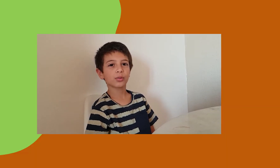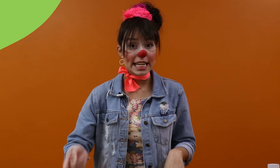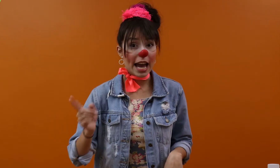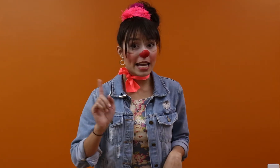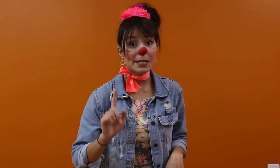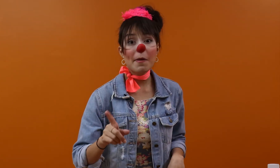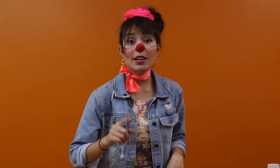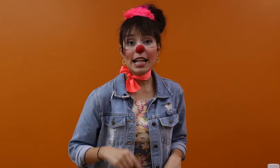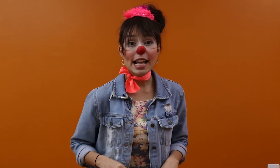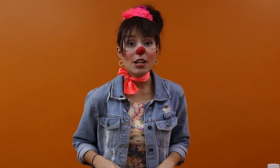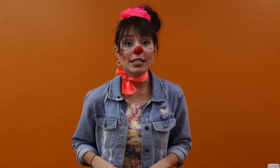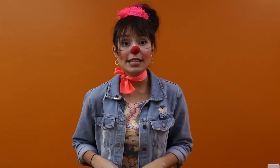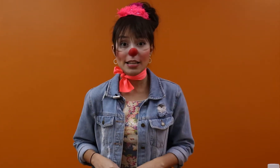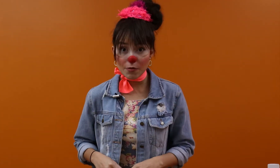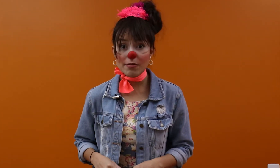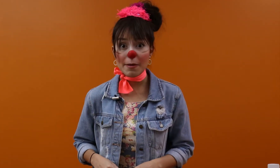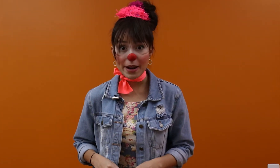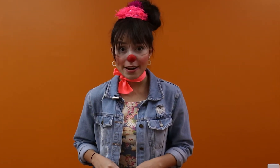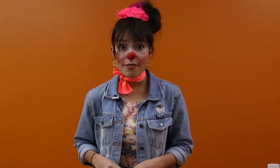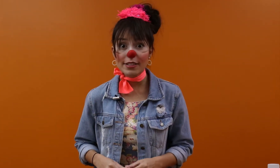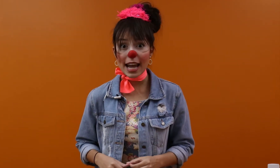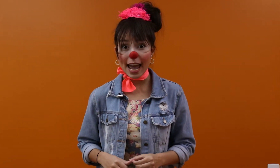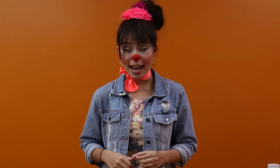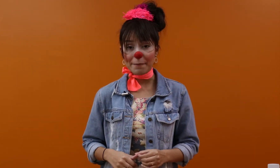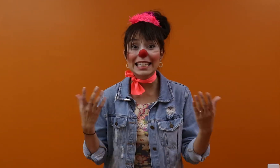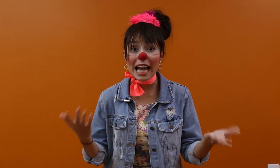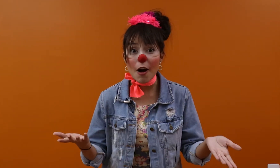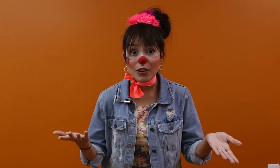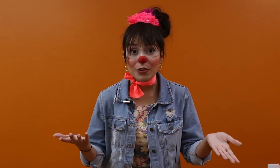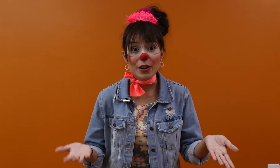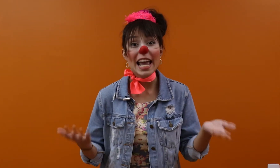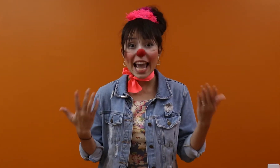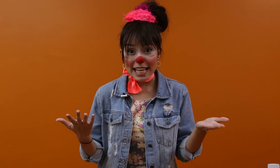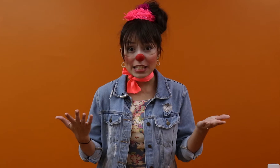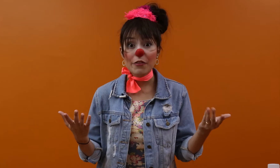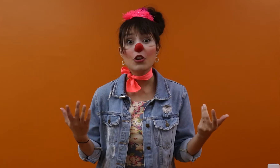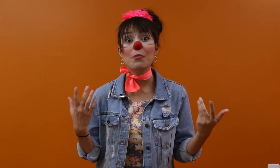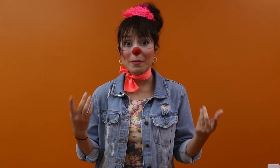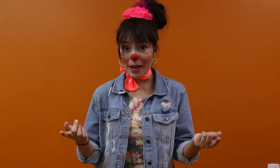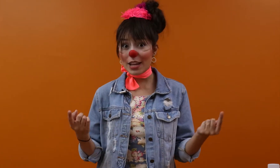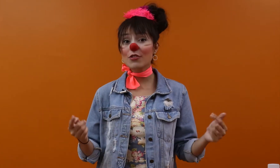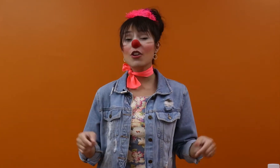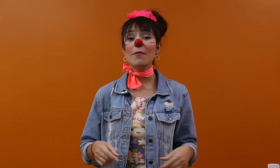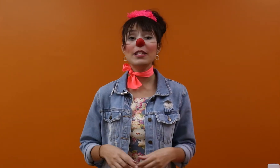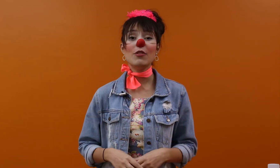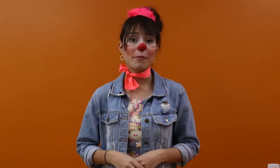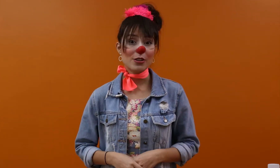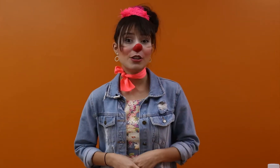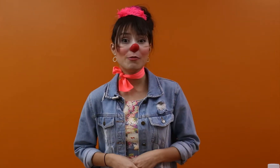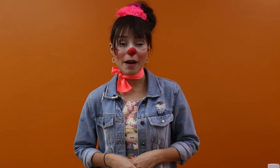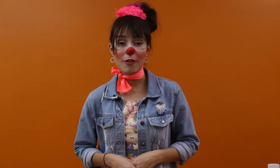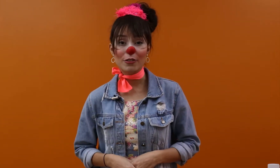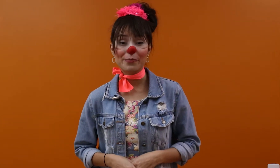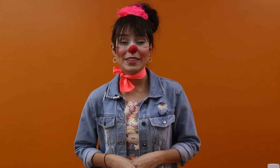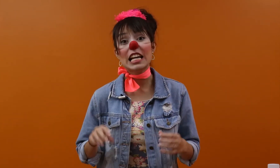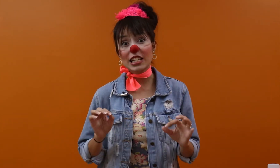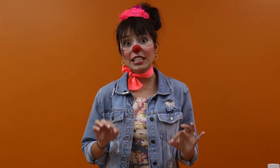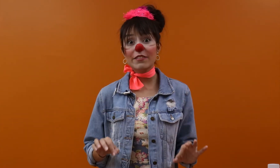Saulo. E a resposta da nossa segunda pergunta é Saulo. Esse foi o primeiro nome do apóstolo Paulo. E a gente vê